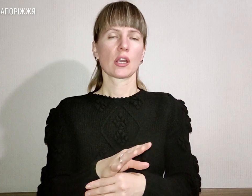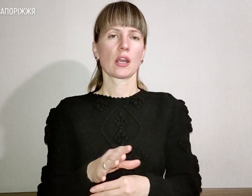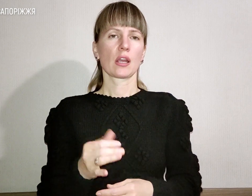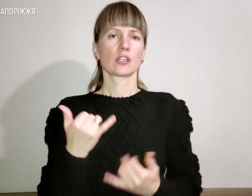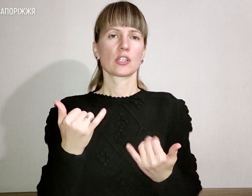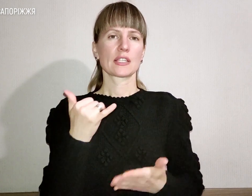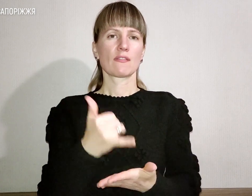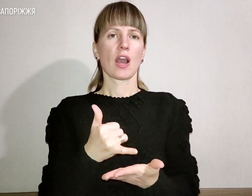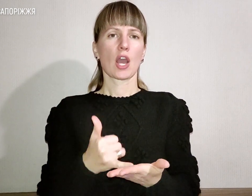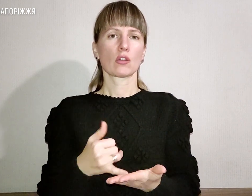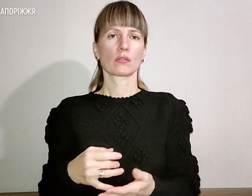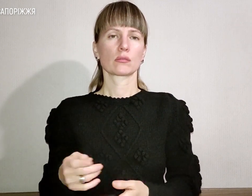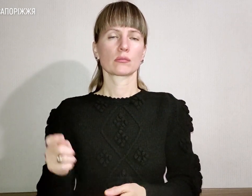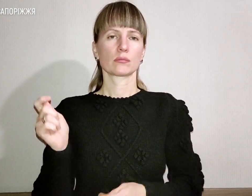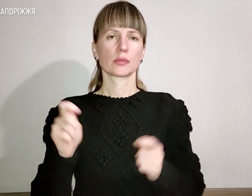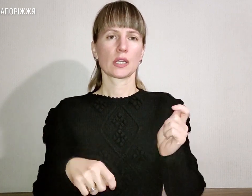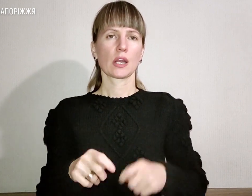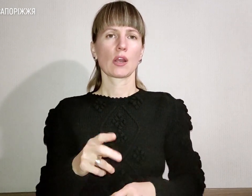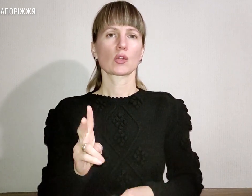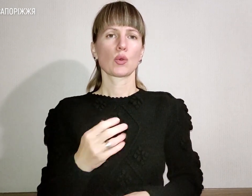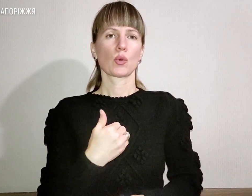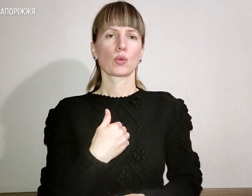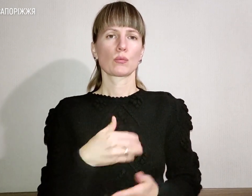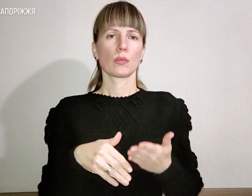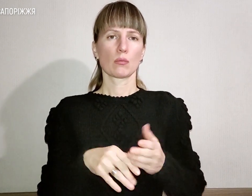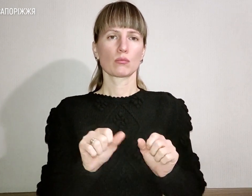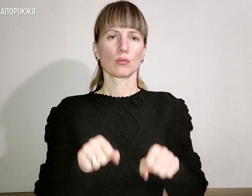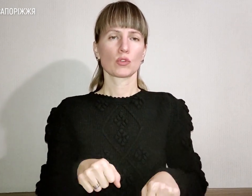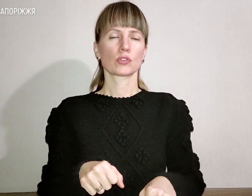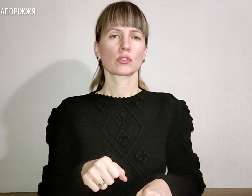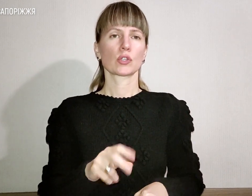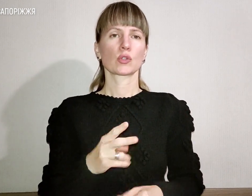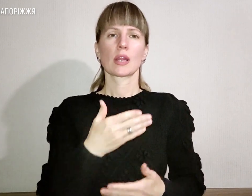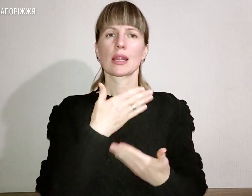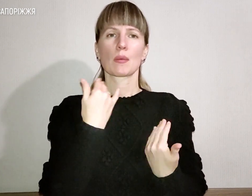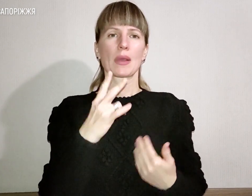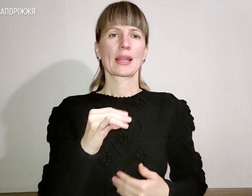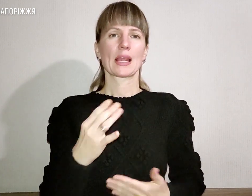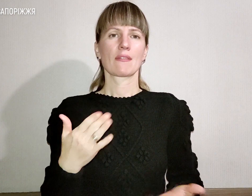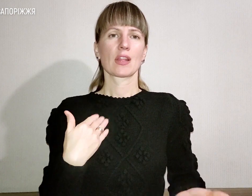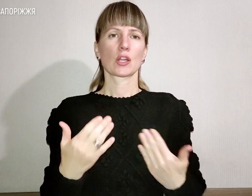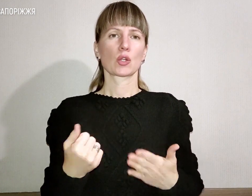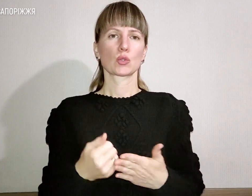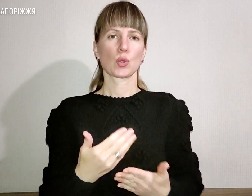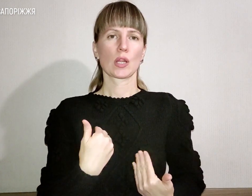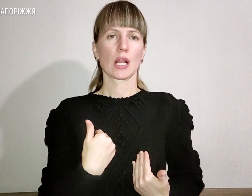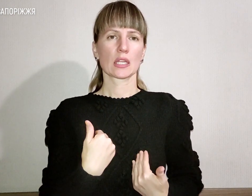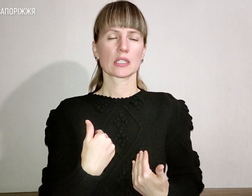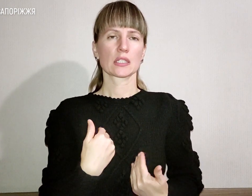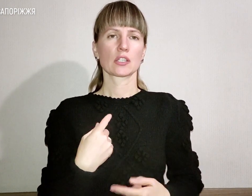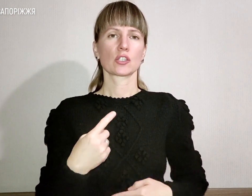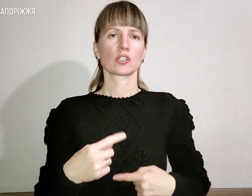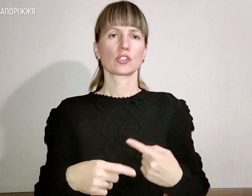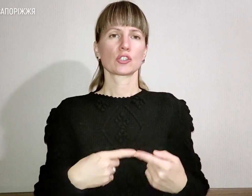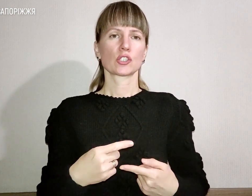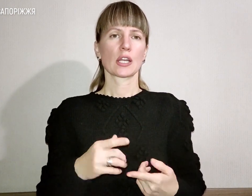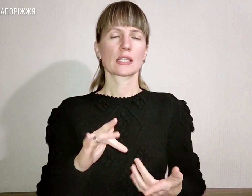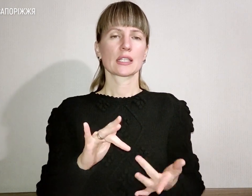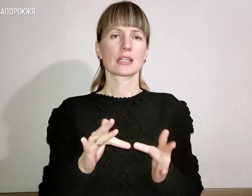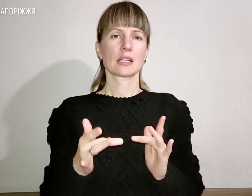зварювальники, добровольні, ті, котрі взагалі не мають ніякого відношення до нас. Через соцсети, через